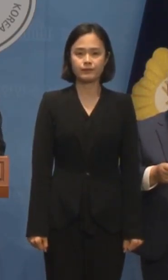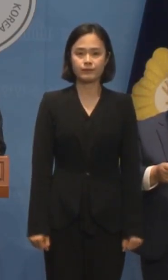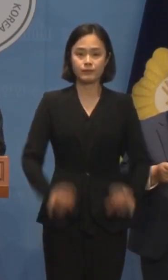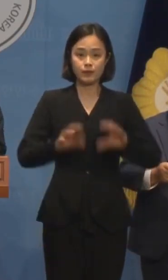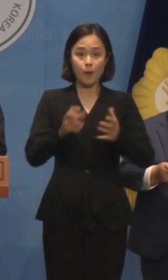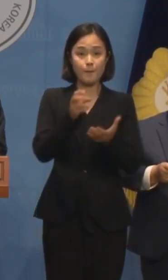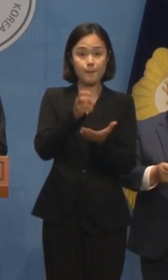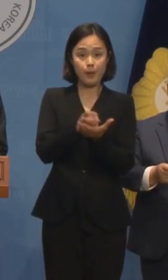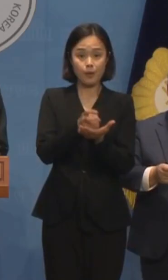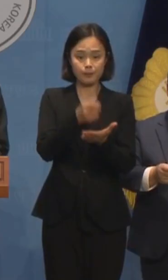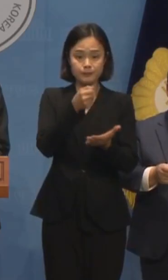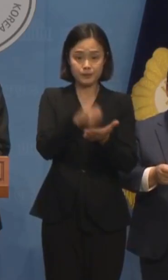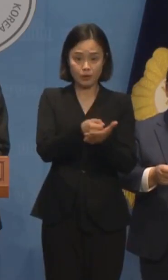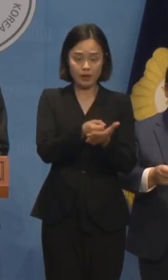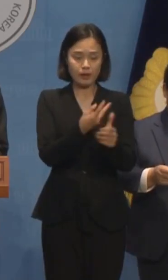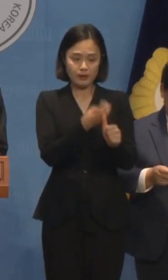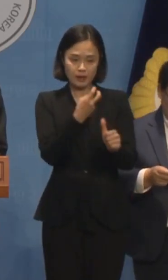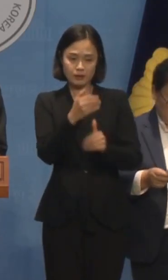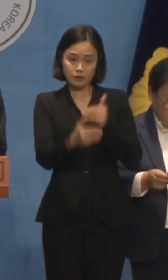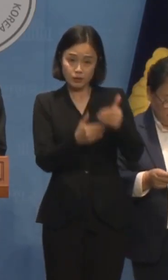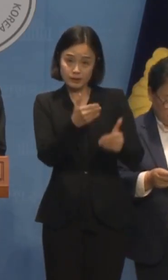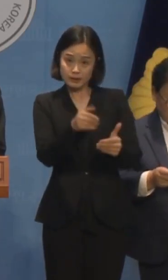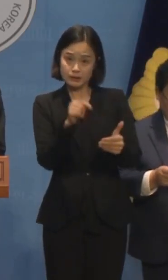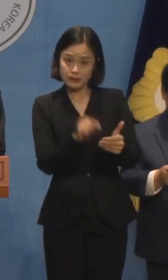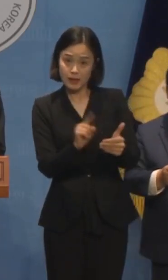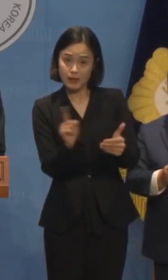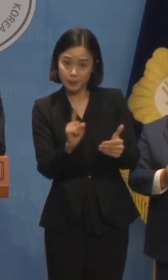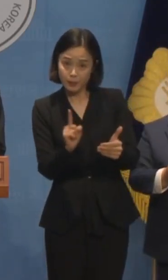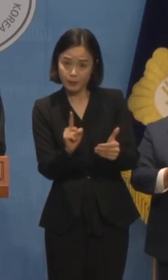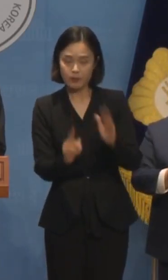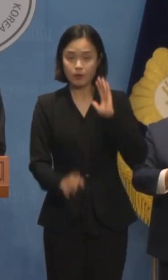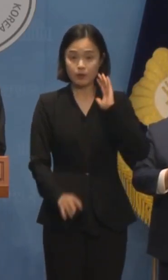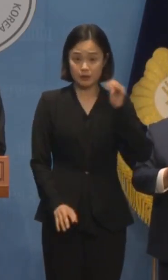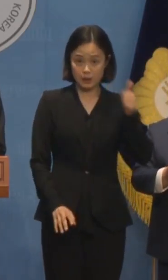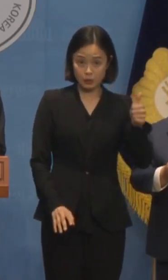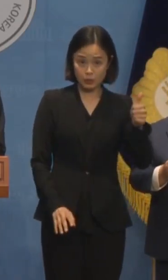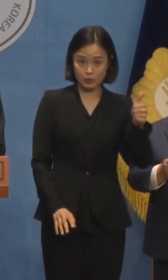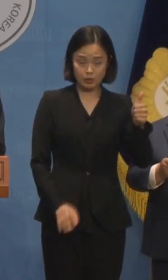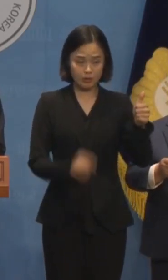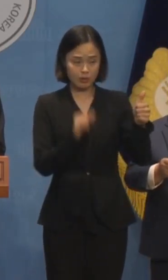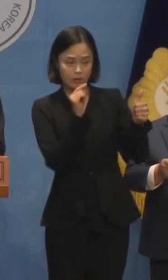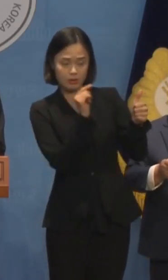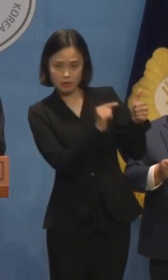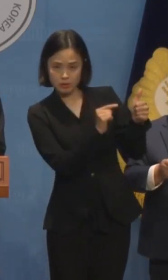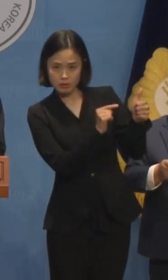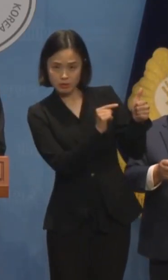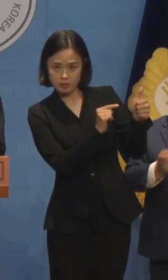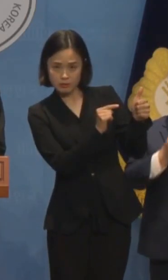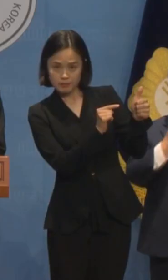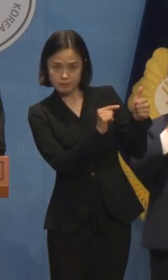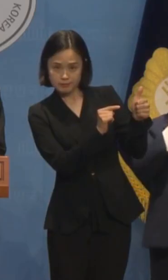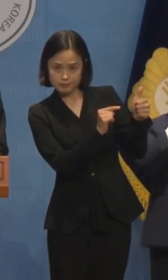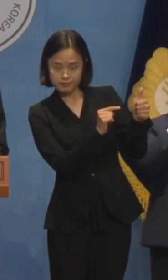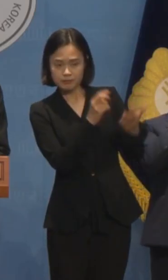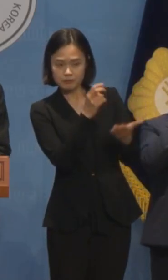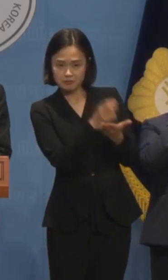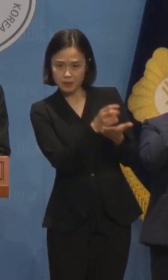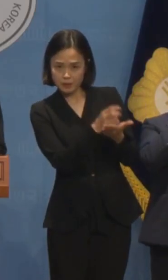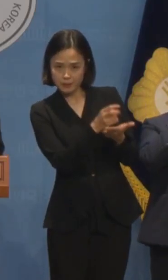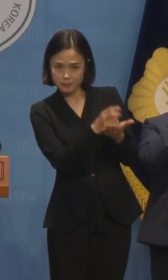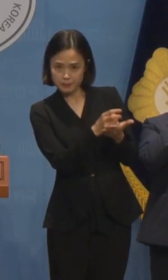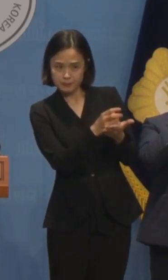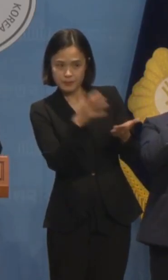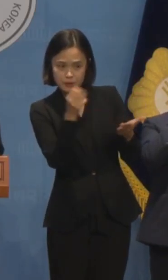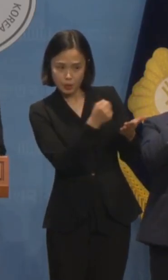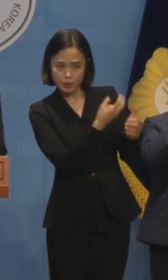헌법이 정한 탄핵 절차는 적어도 대통령으로 불릴 수 있는 대상에게 적용해야 하는데